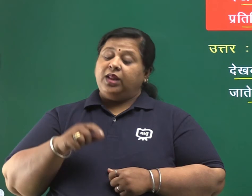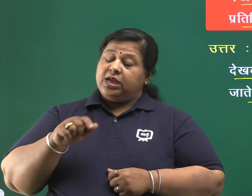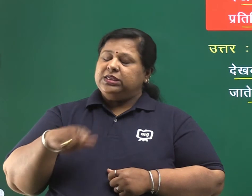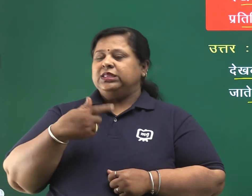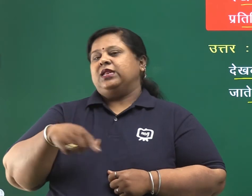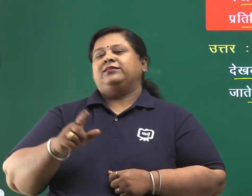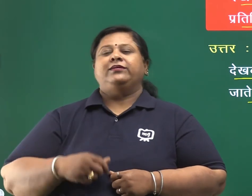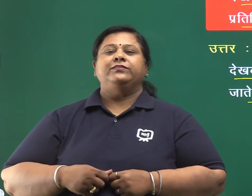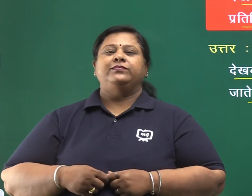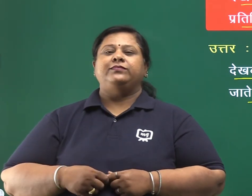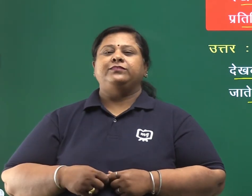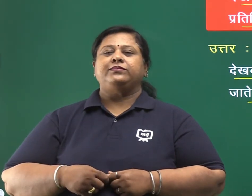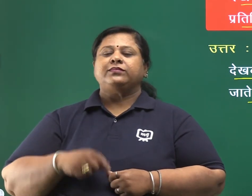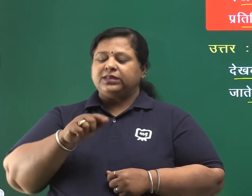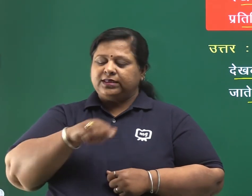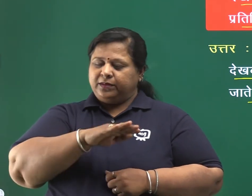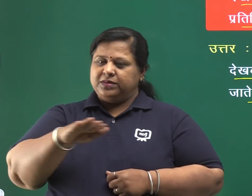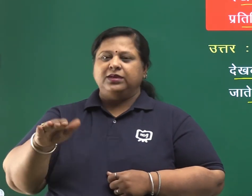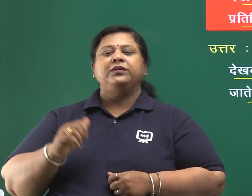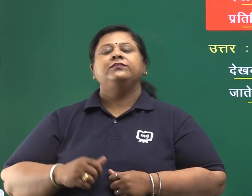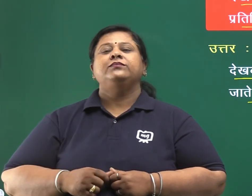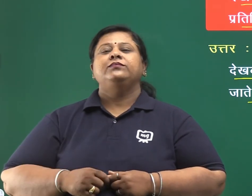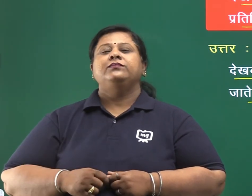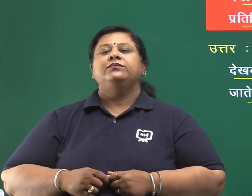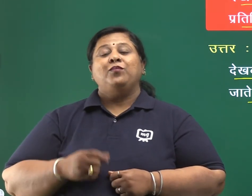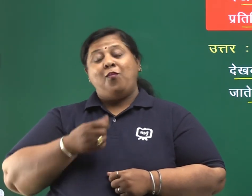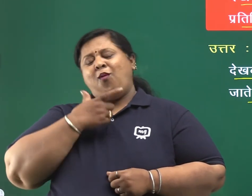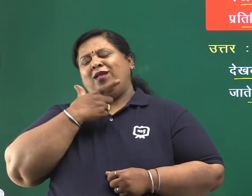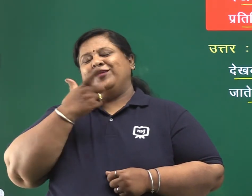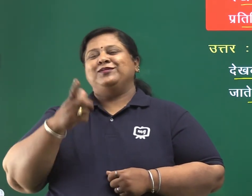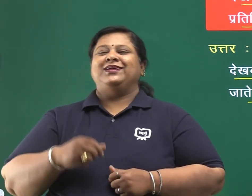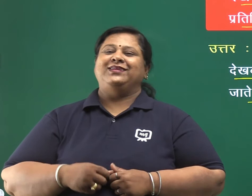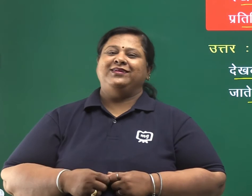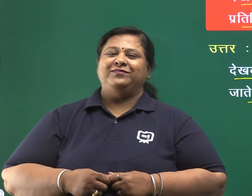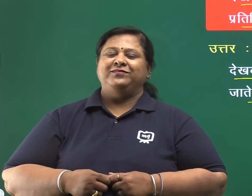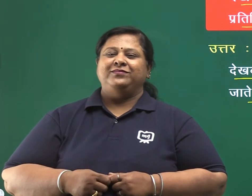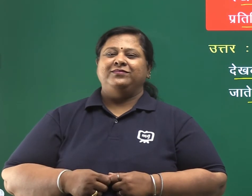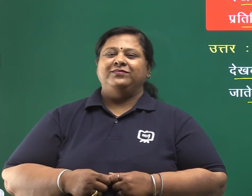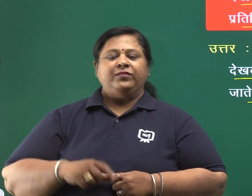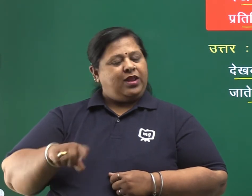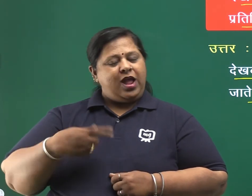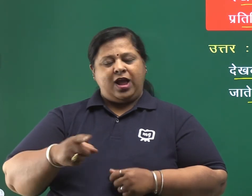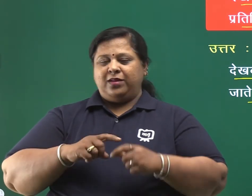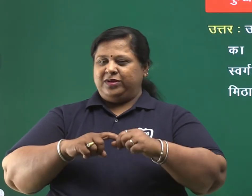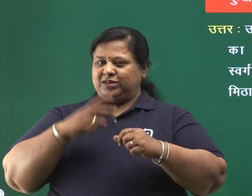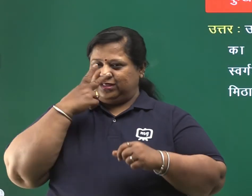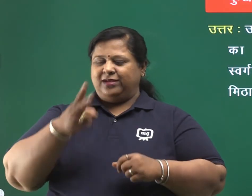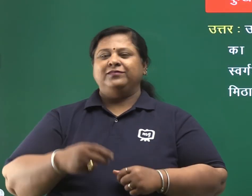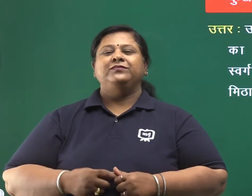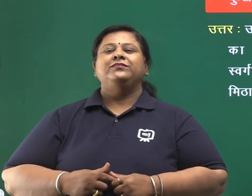इसी प्रकार से ये बच्चे भी पुलकित हो जाते थे। आगे का प्रश्न देखते